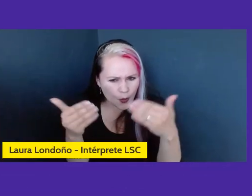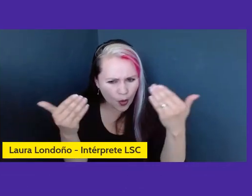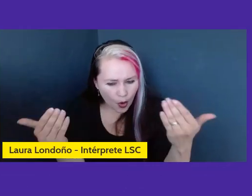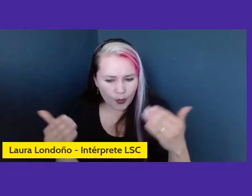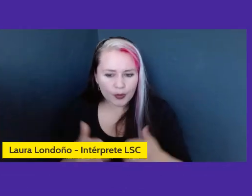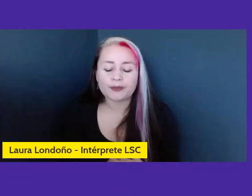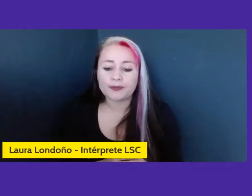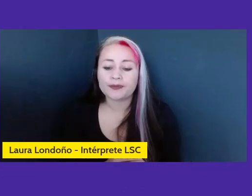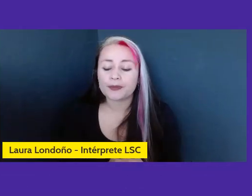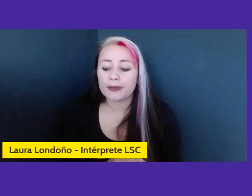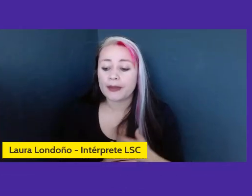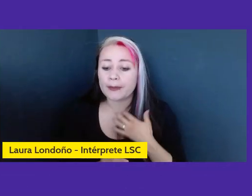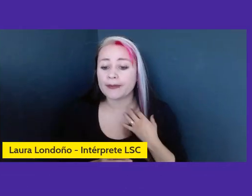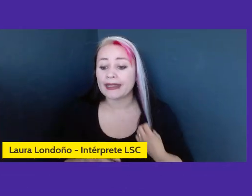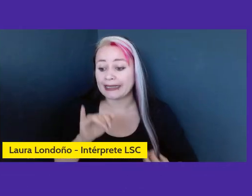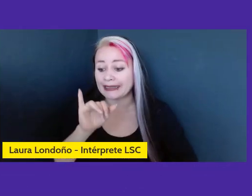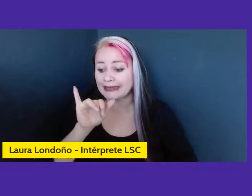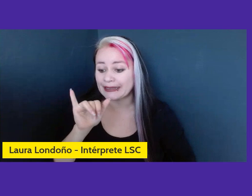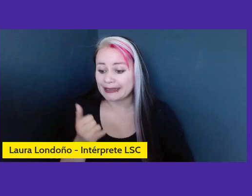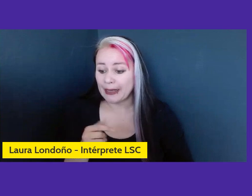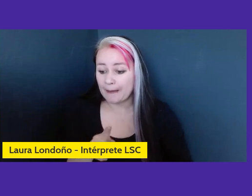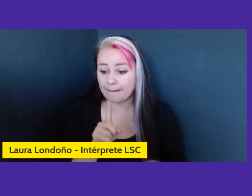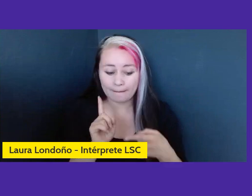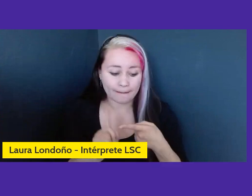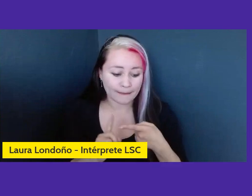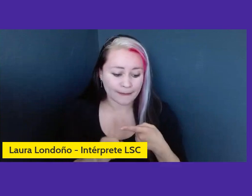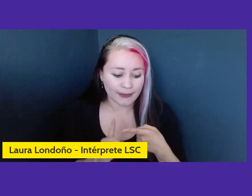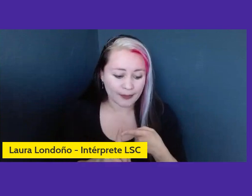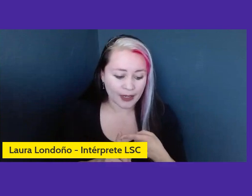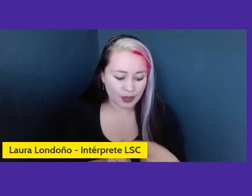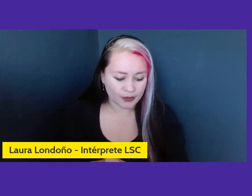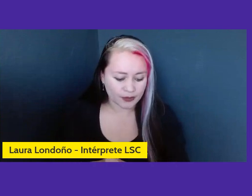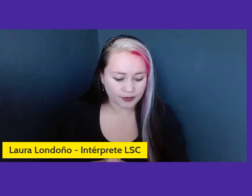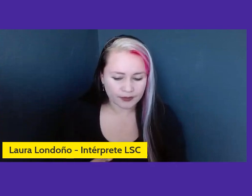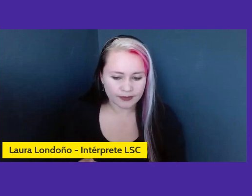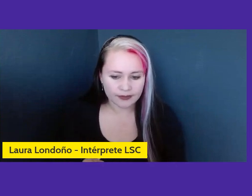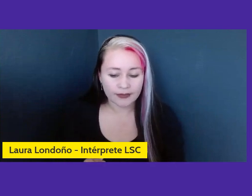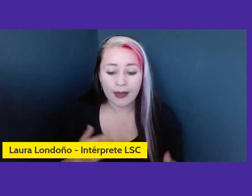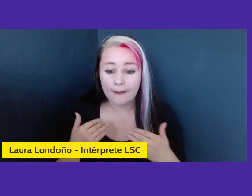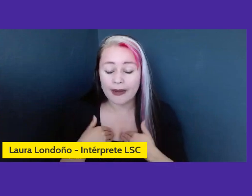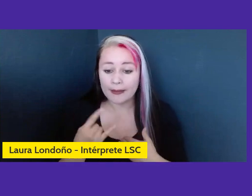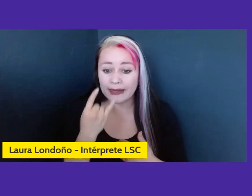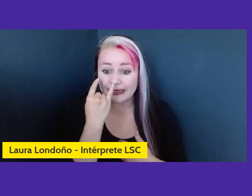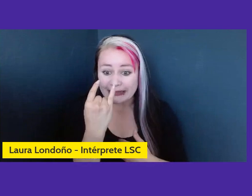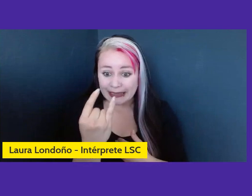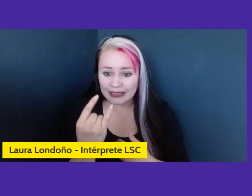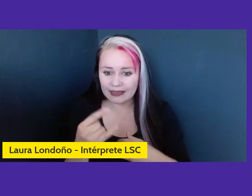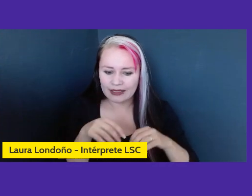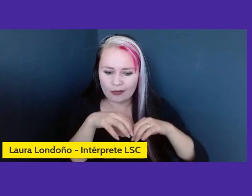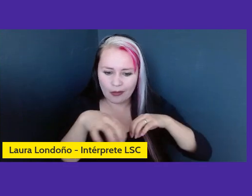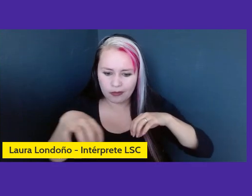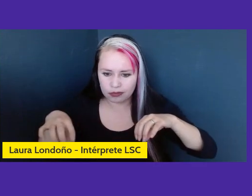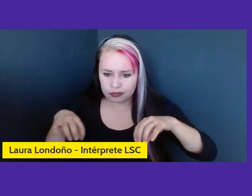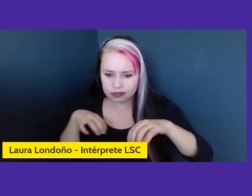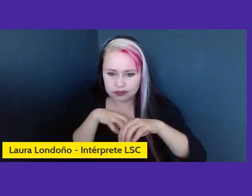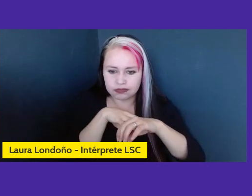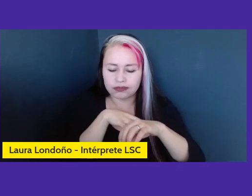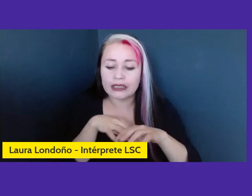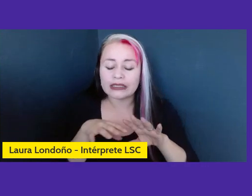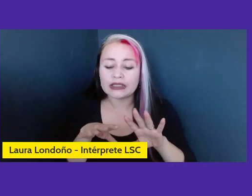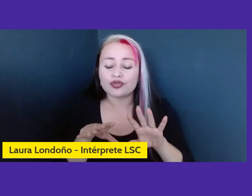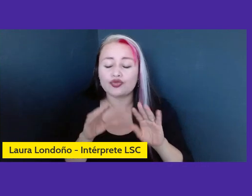mira, en primer lugar, hay una sección que para mí es recontra interesante en los